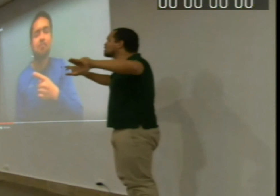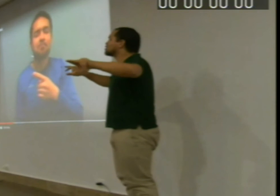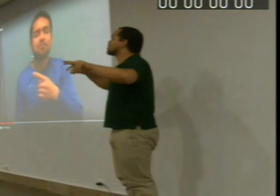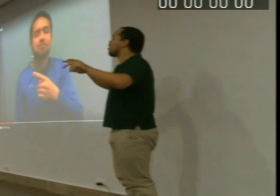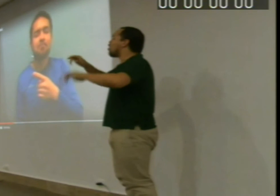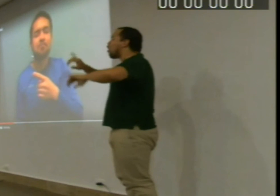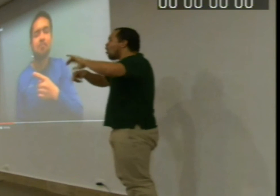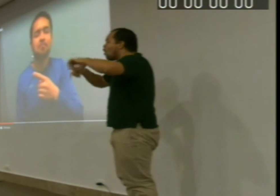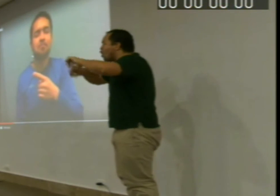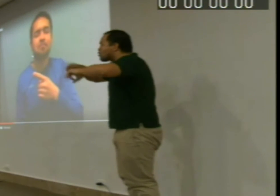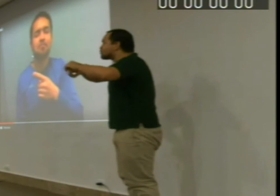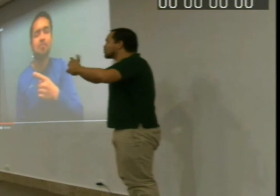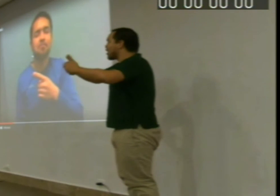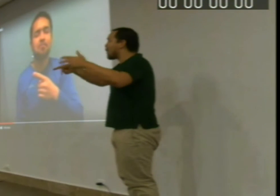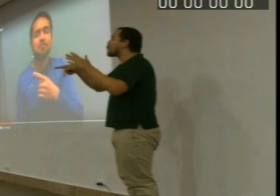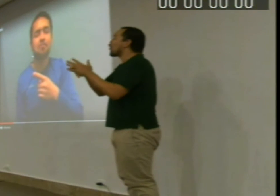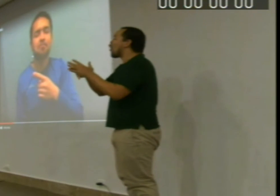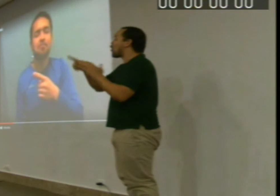de